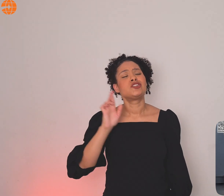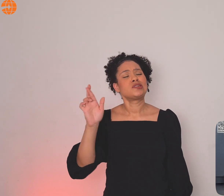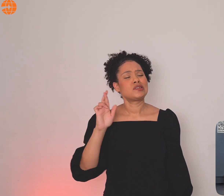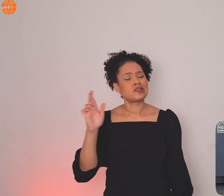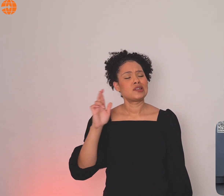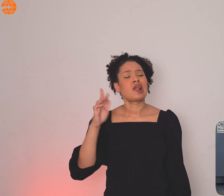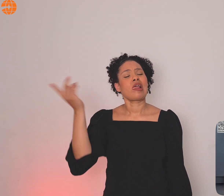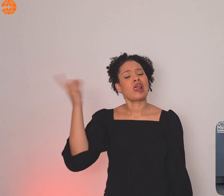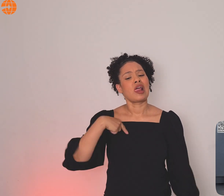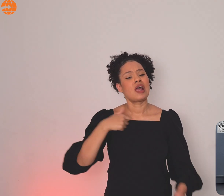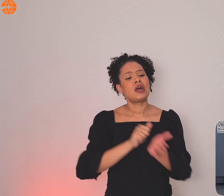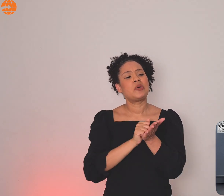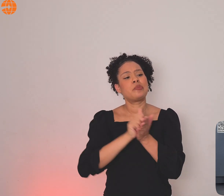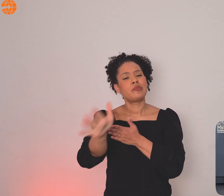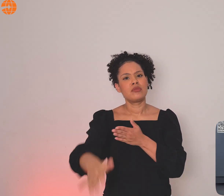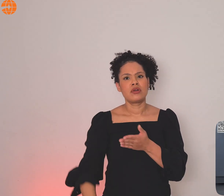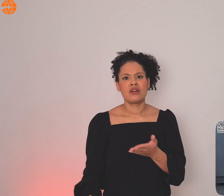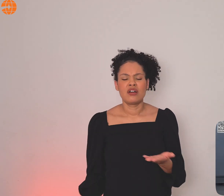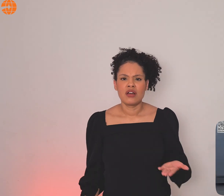mandado embora. Ei,